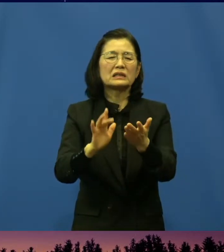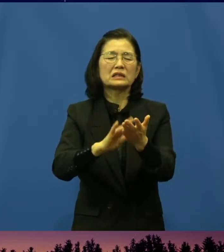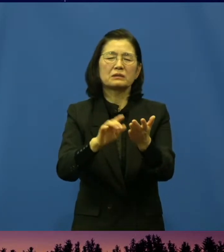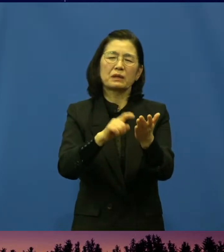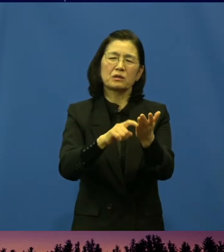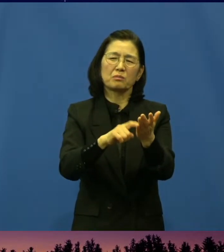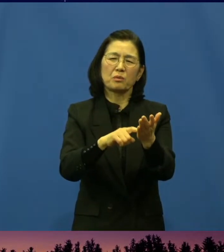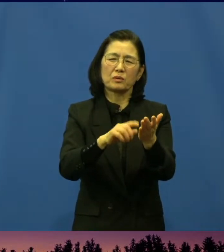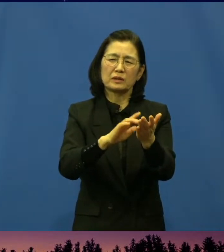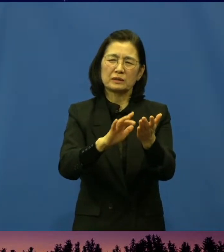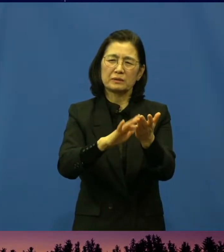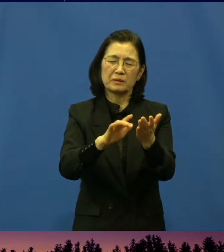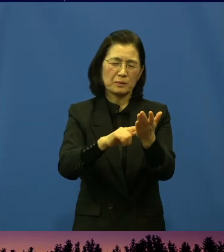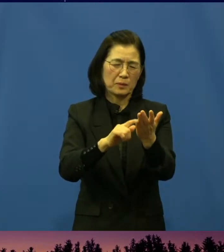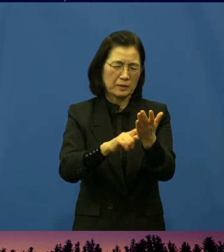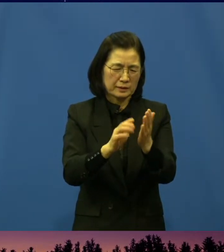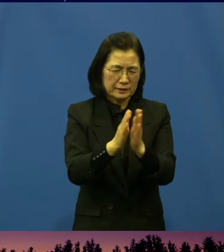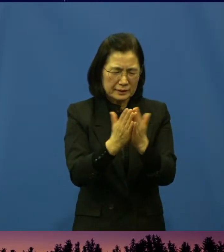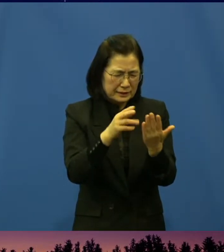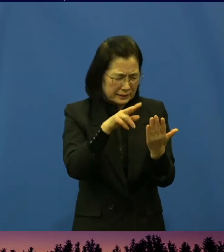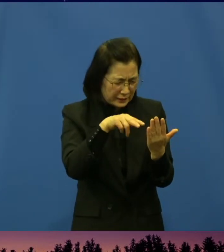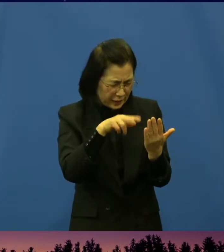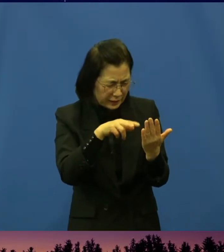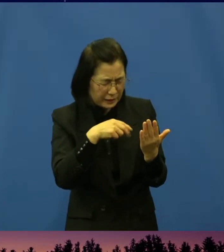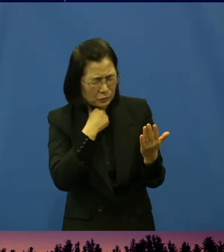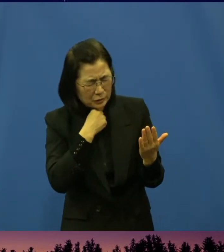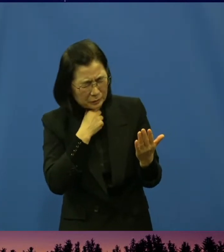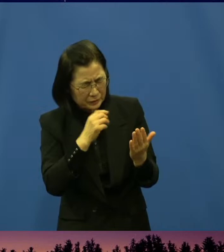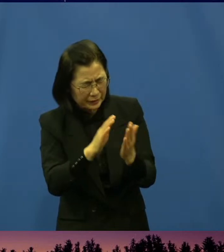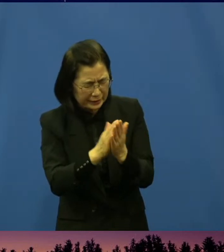뭘 좀 하려고 하면 카톡.